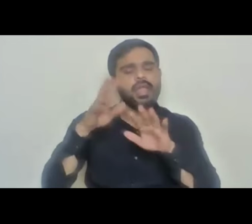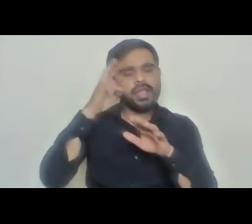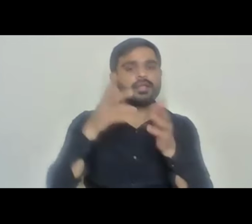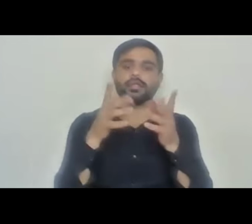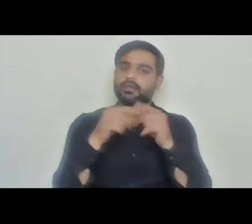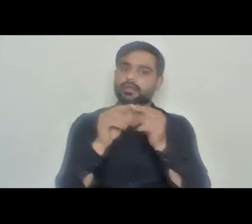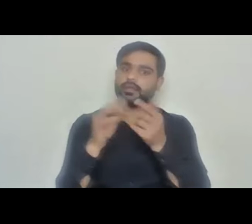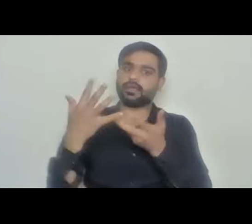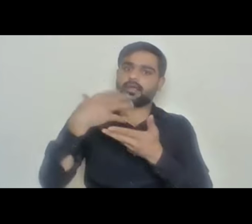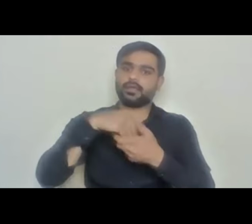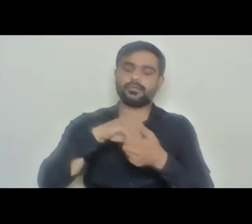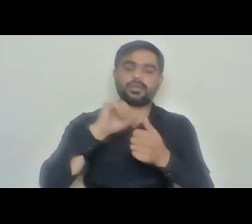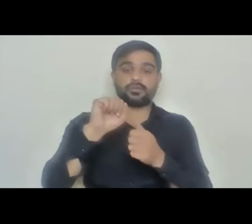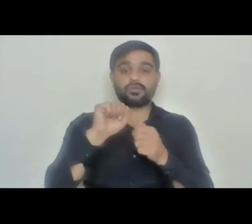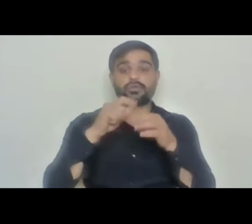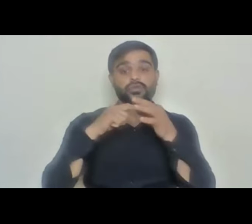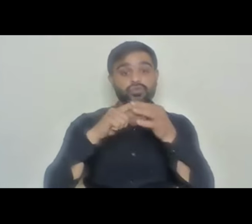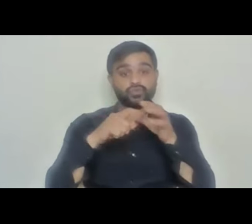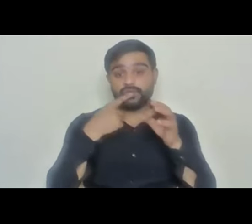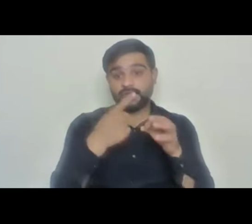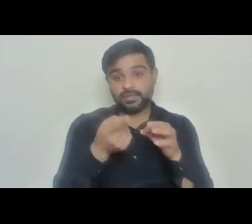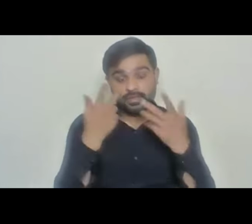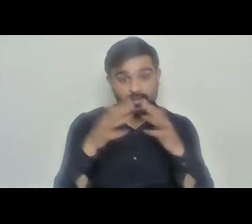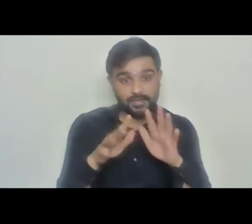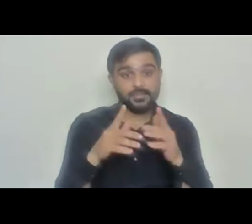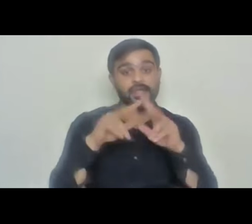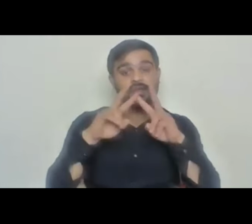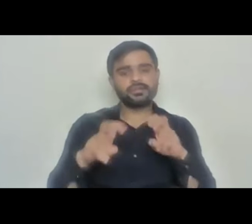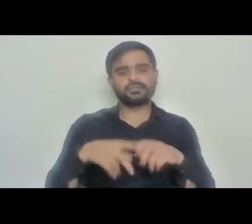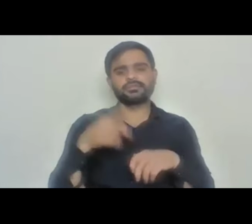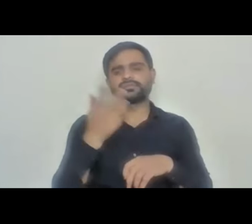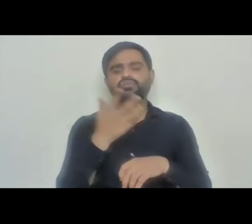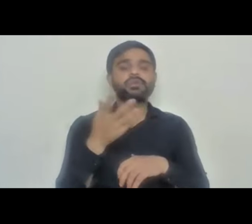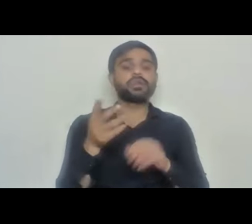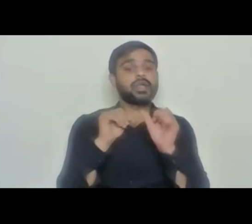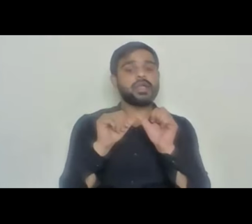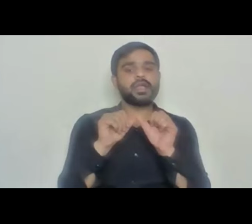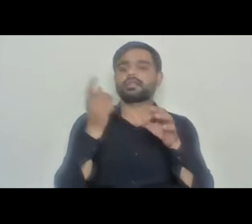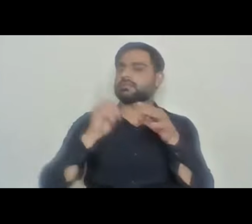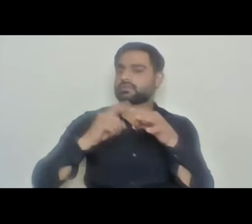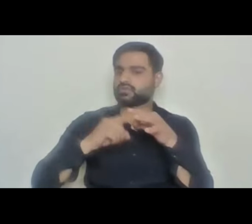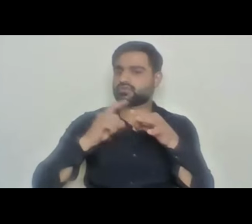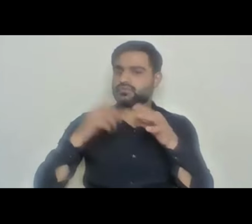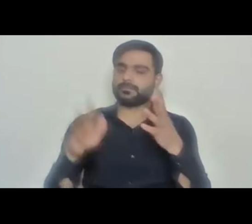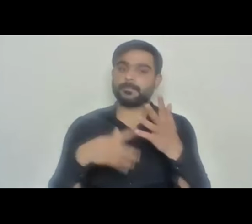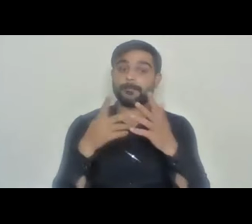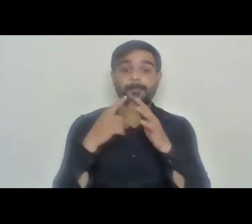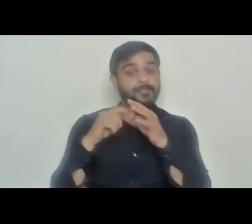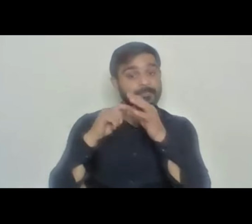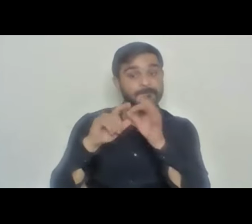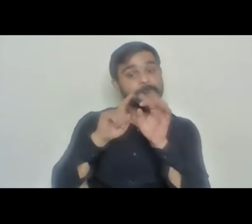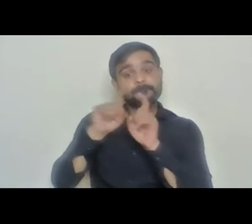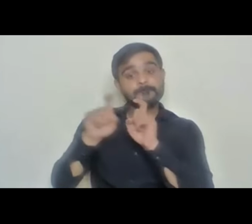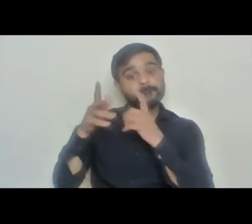Okay, तो आपने जो questions पूछे हैं, आपने research आप क्यों कर रहे हैं, to answer certain questions, और आपने जो questions पूछे